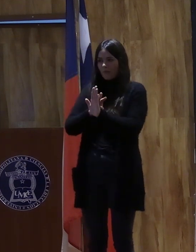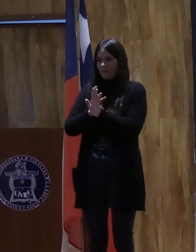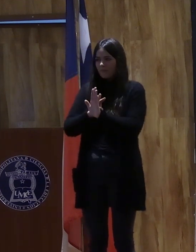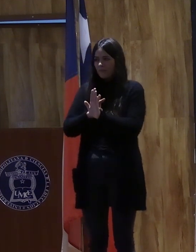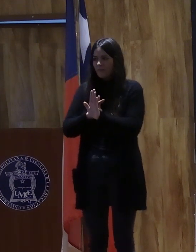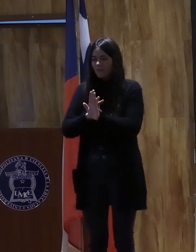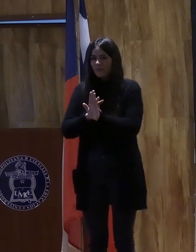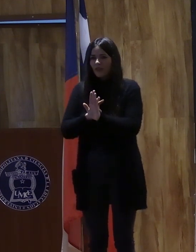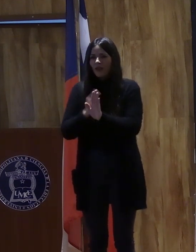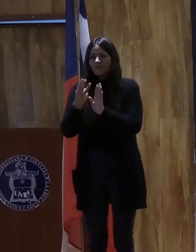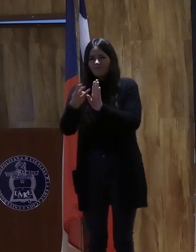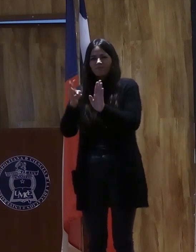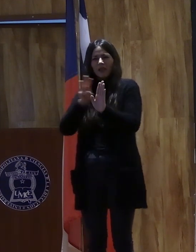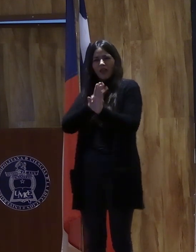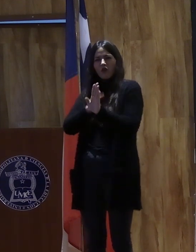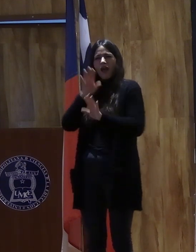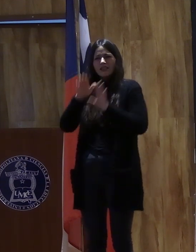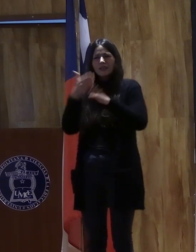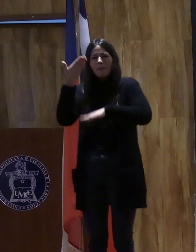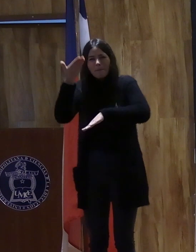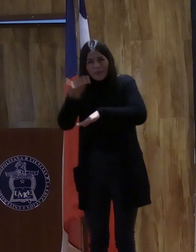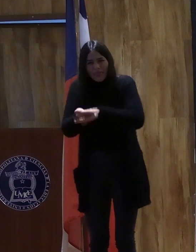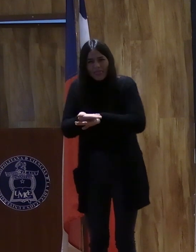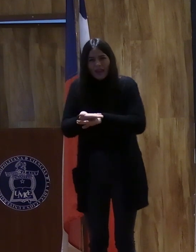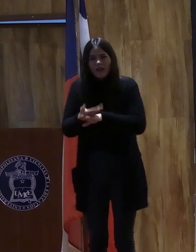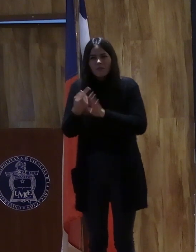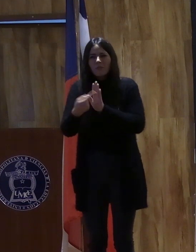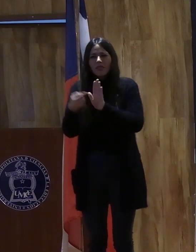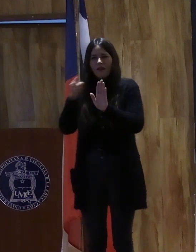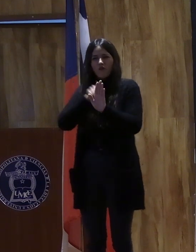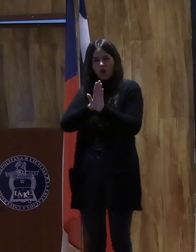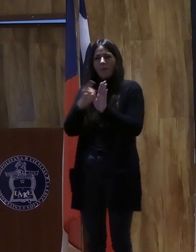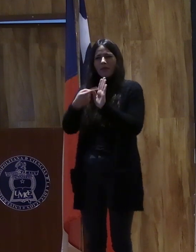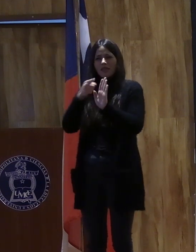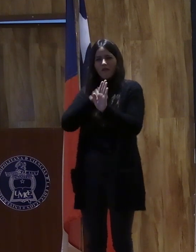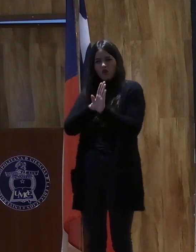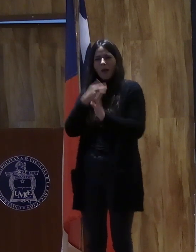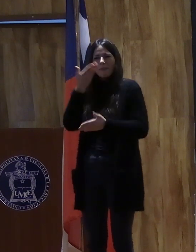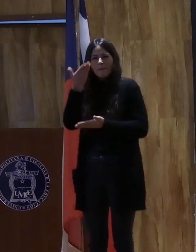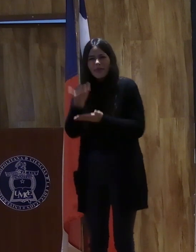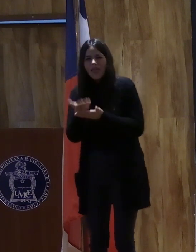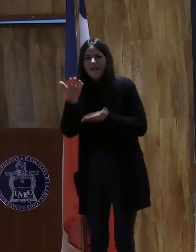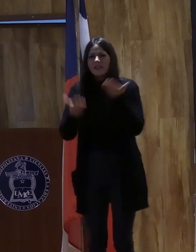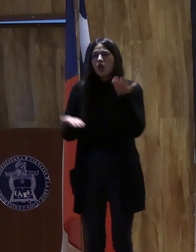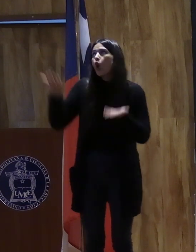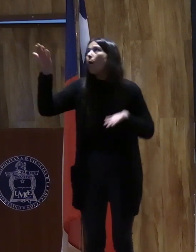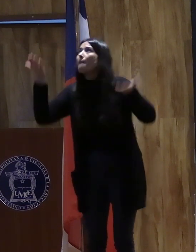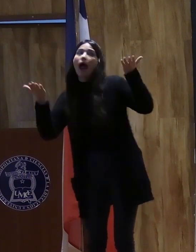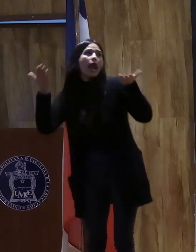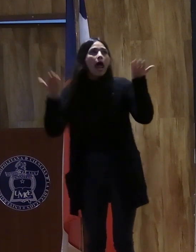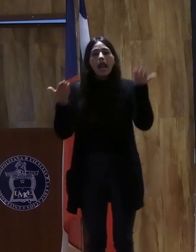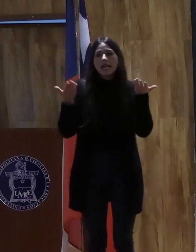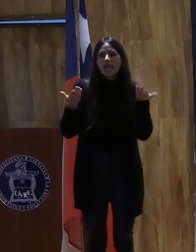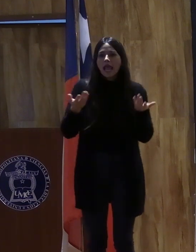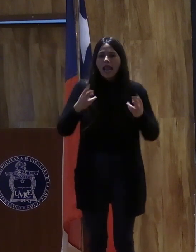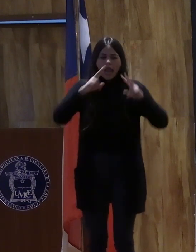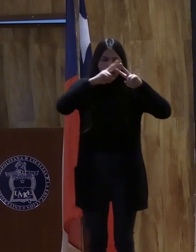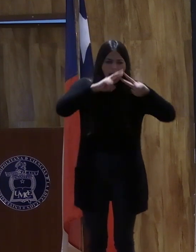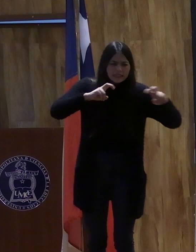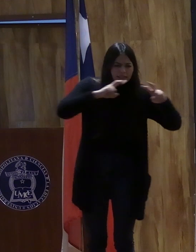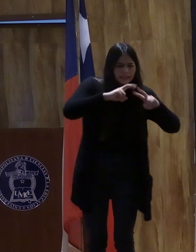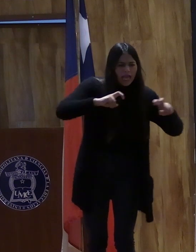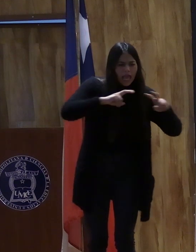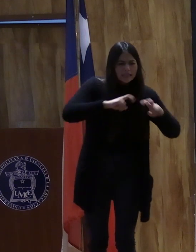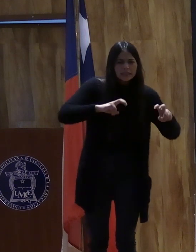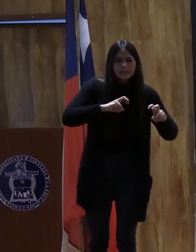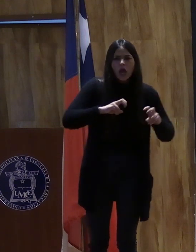a mí me han pedido contrastar o poner así en oposición la ciencia con